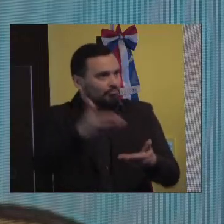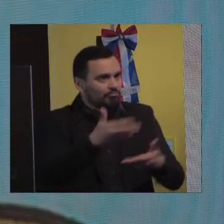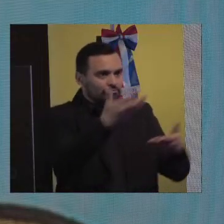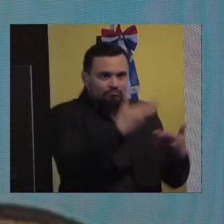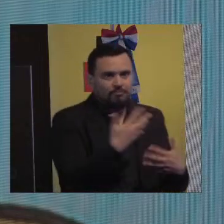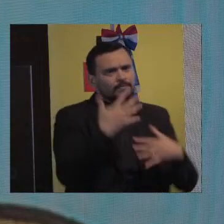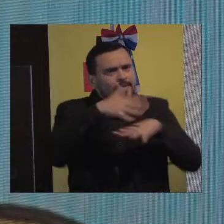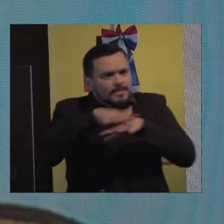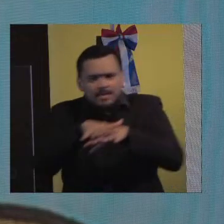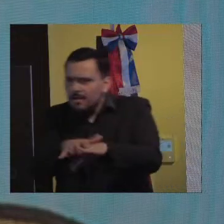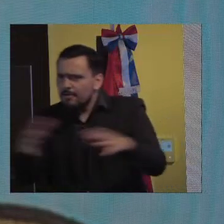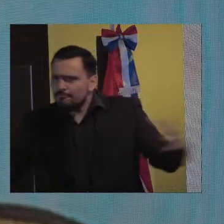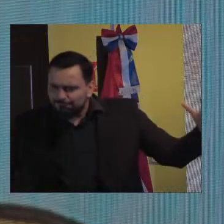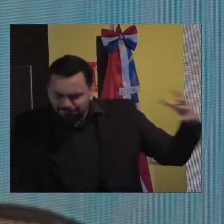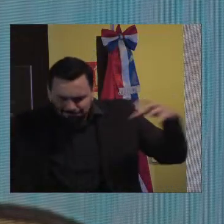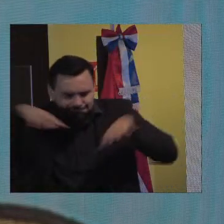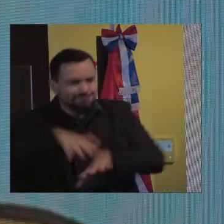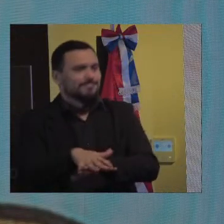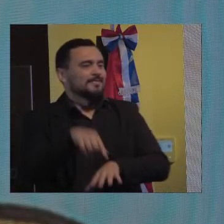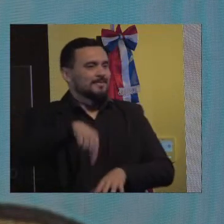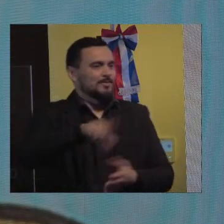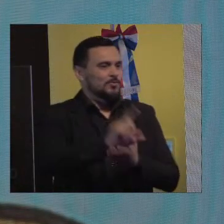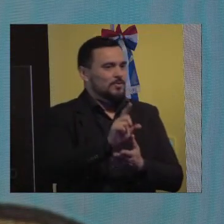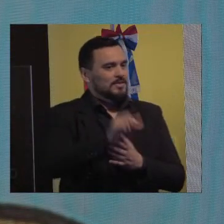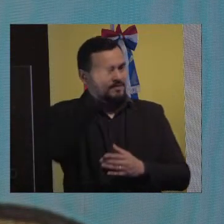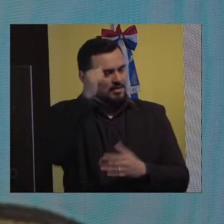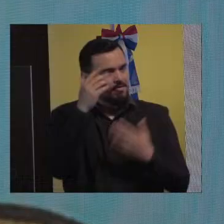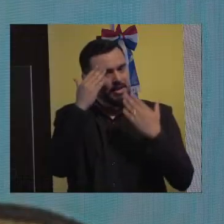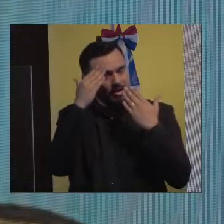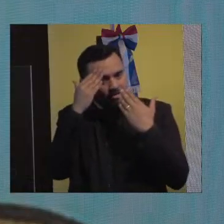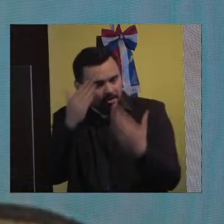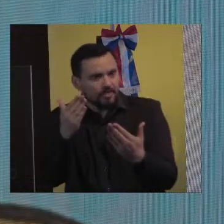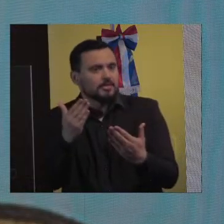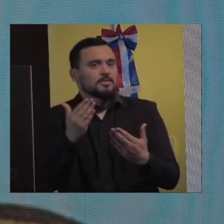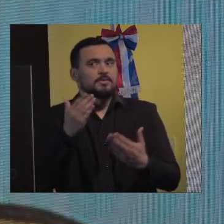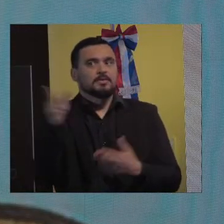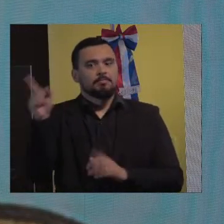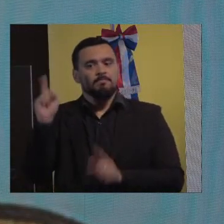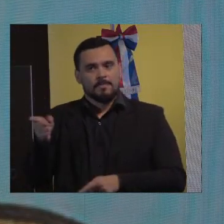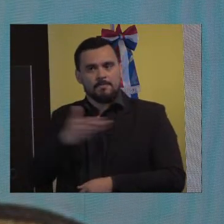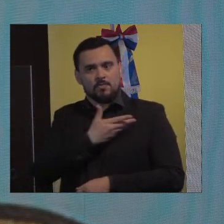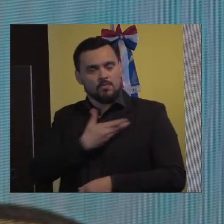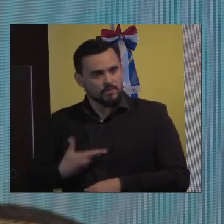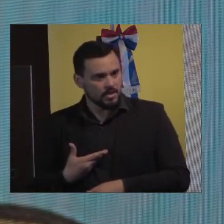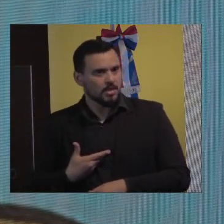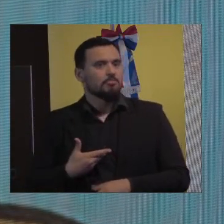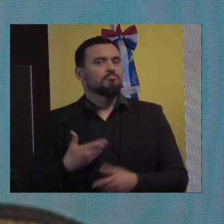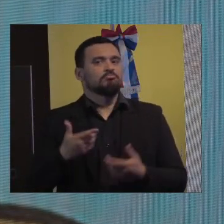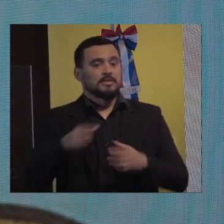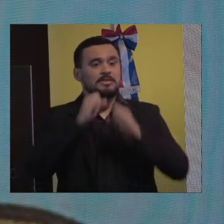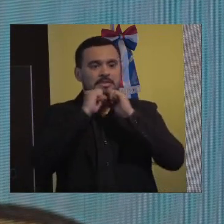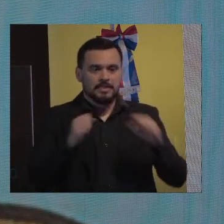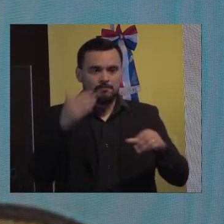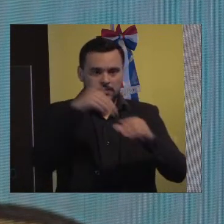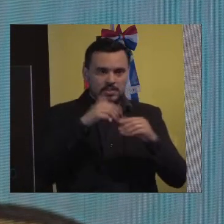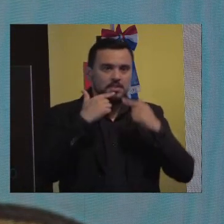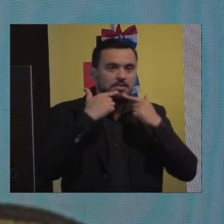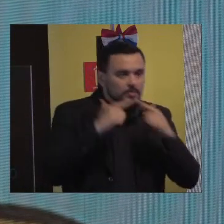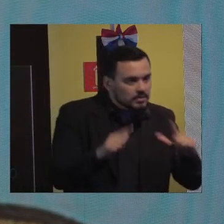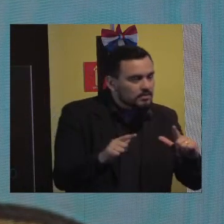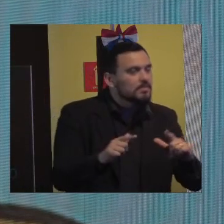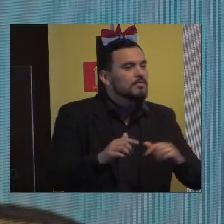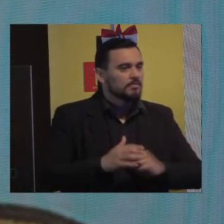honran y que nos hacen agradecerle al gobierno, particularmente a la Secretaría de Políticas